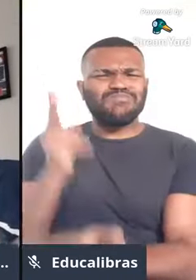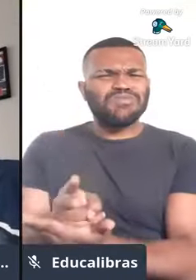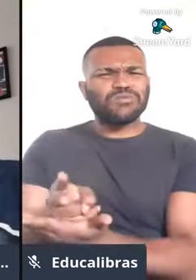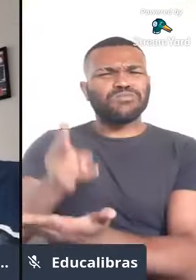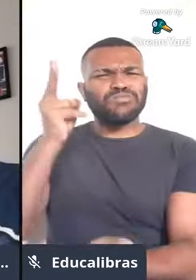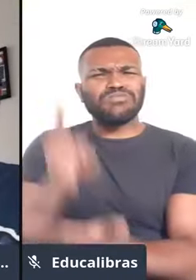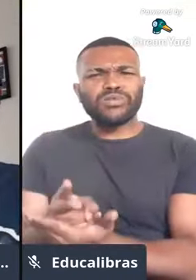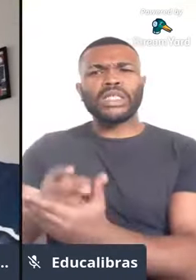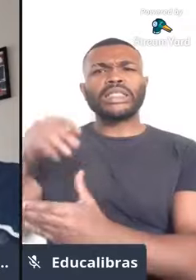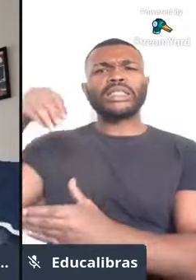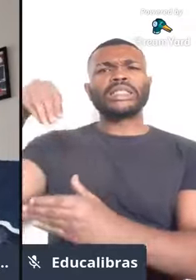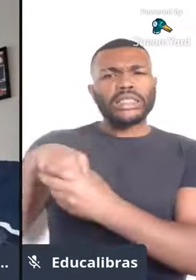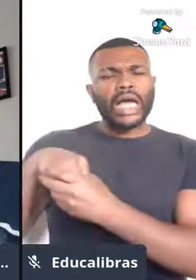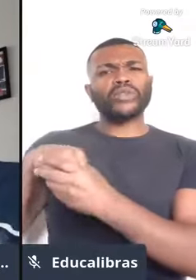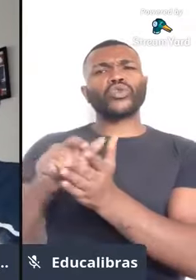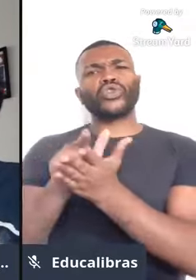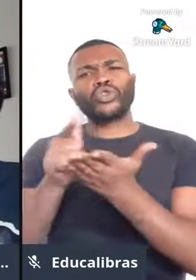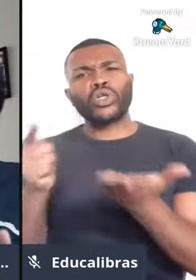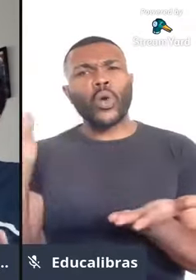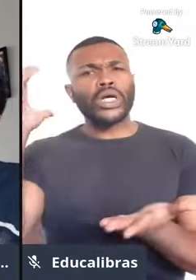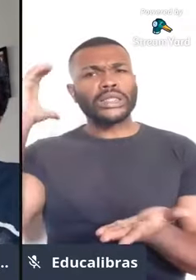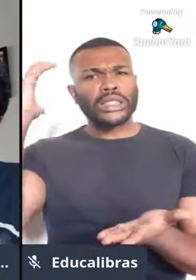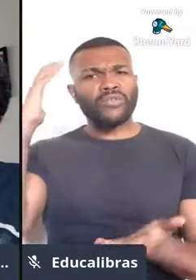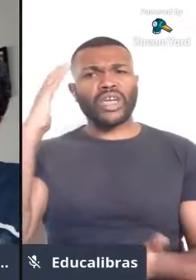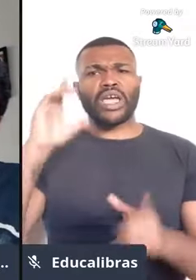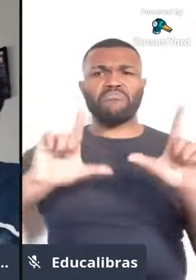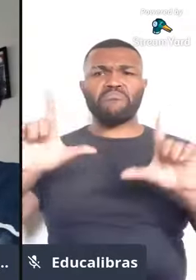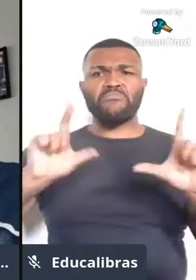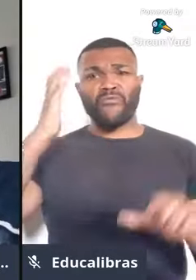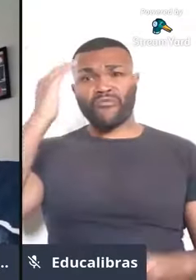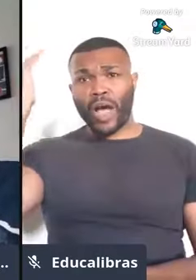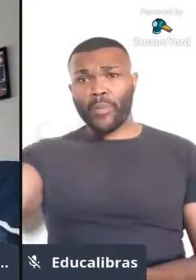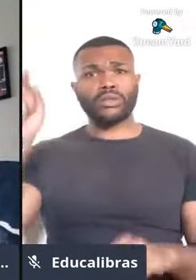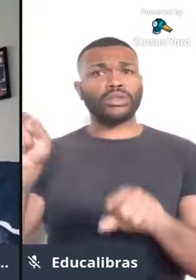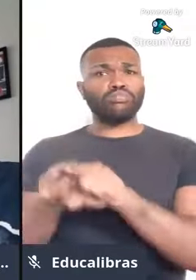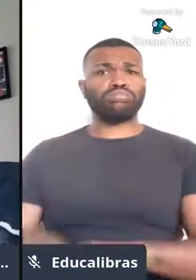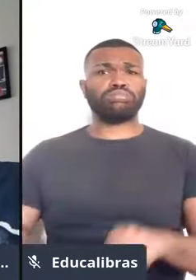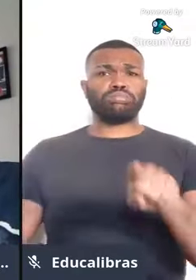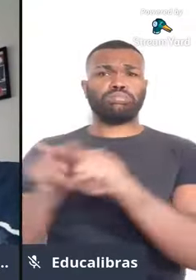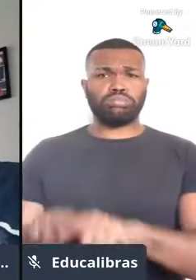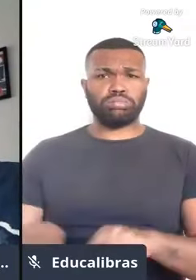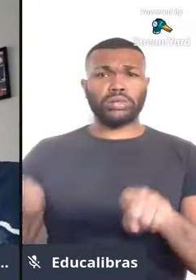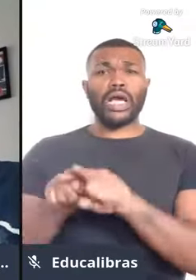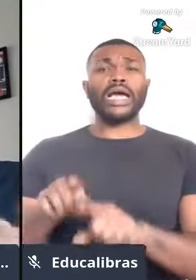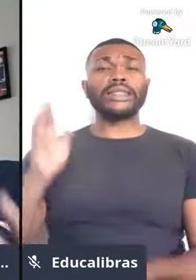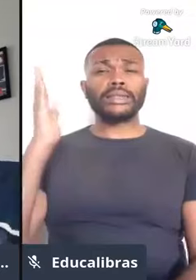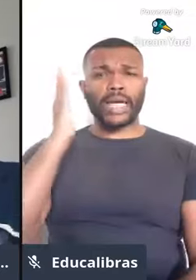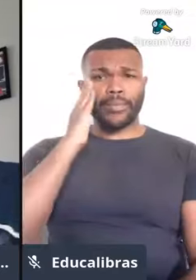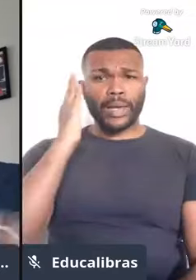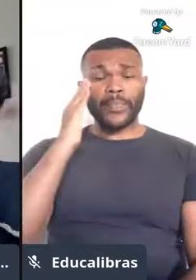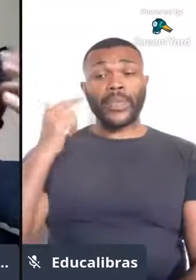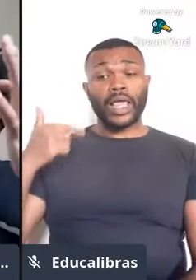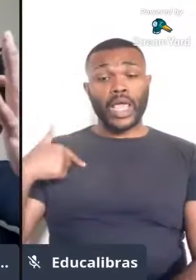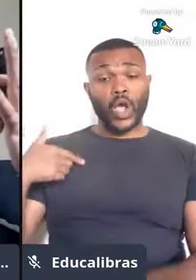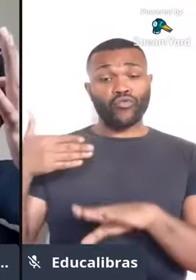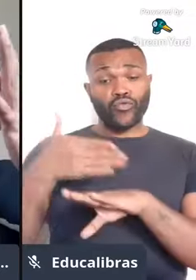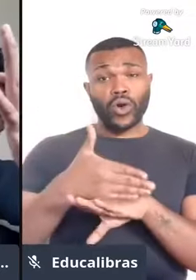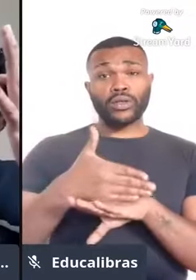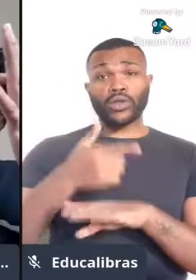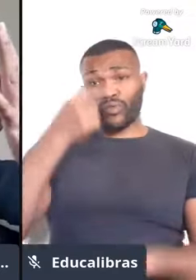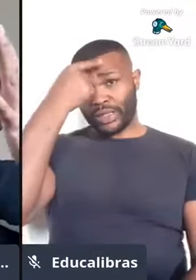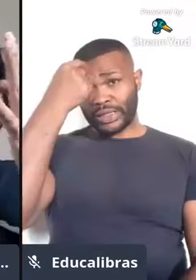que não saem de jeito nenhum. Pra você ter uma ideia, eu tive ano passado na Universidade de Santa Cecília, aqui em Santos, onde eu fui estudante,